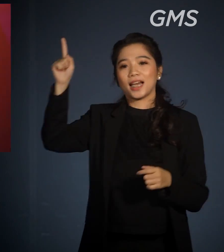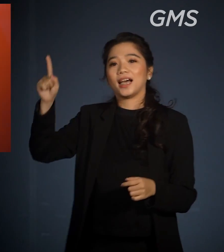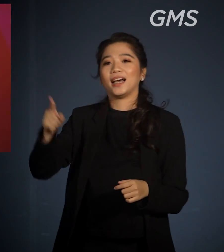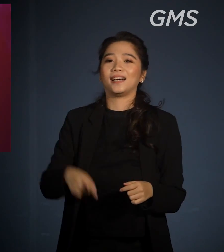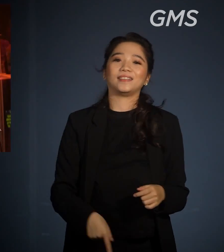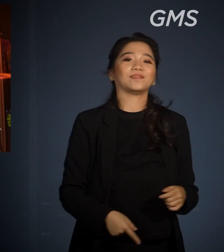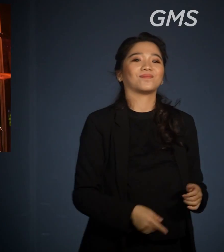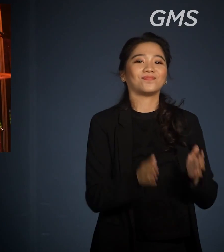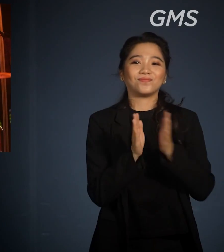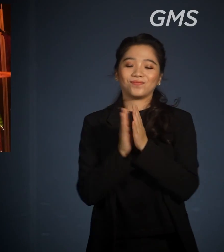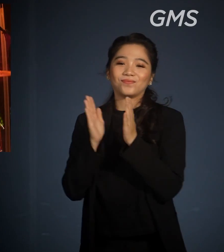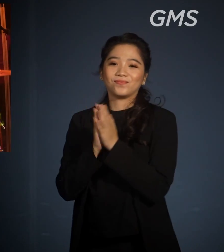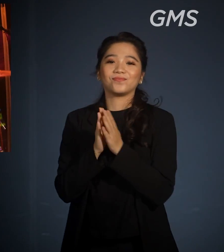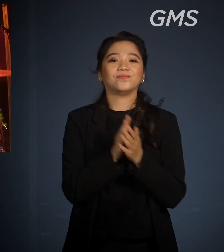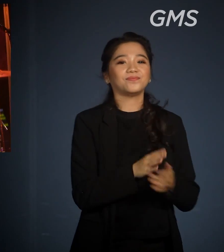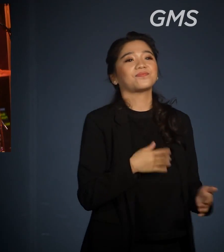Dia.